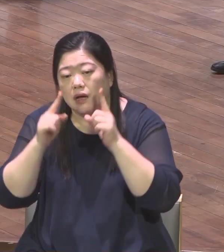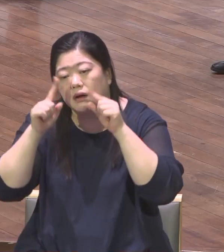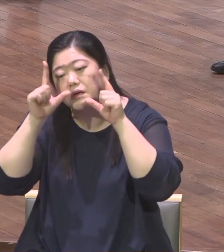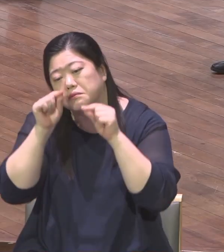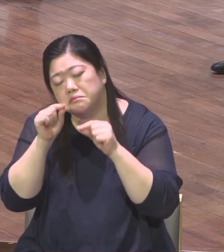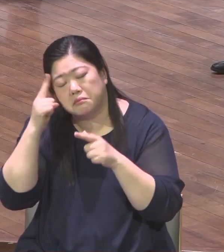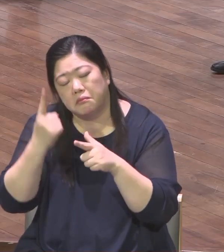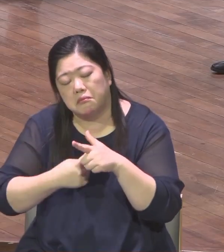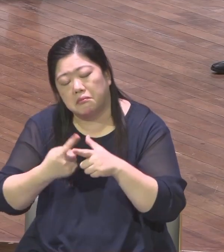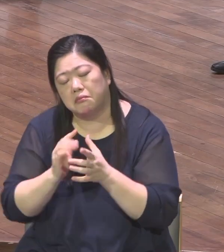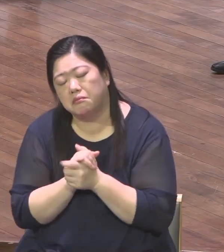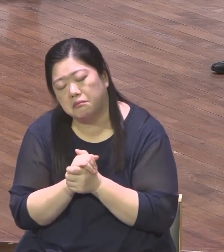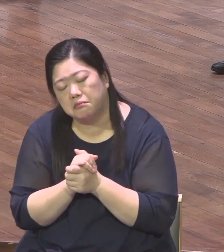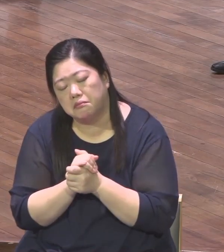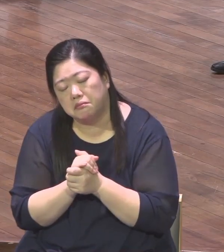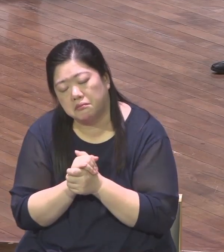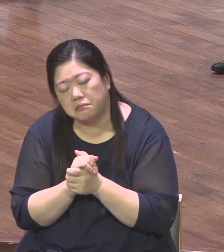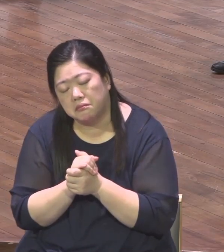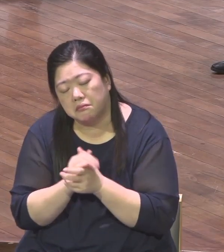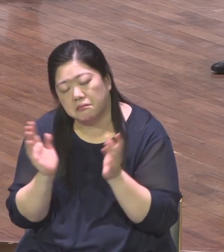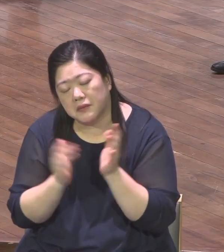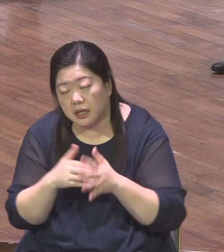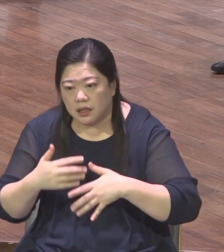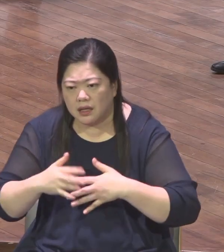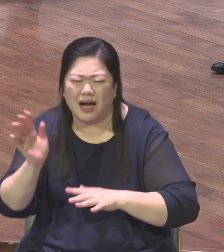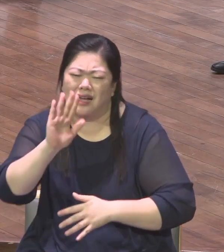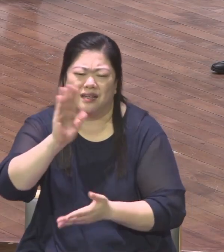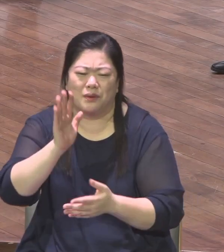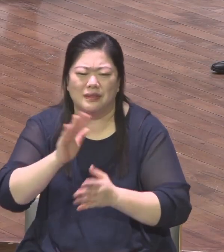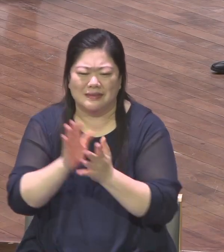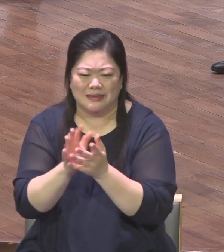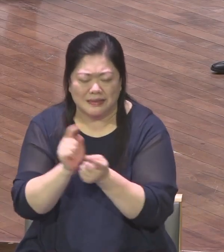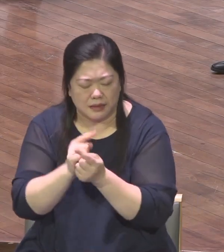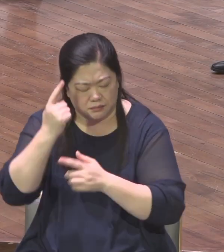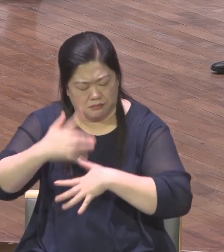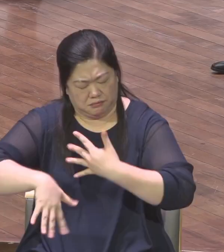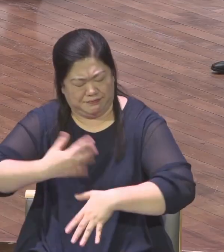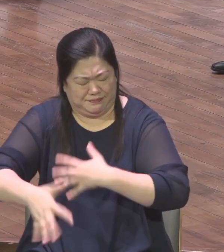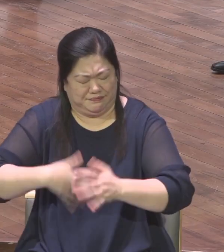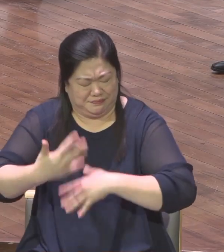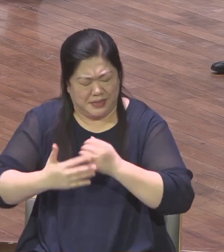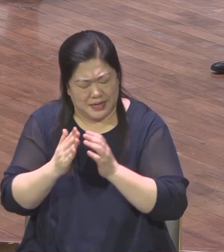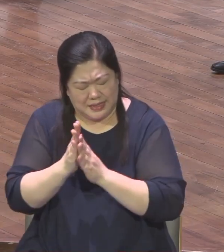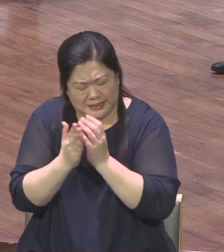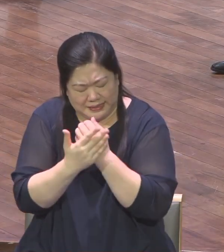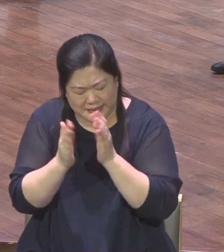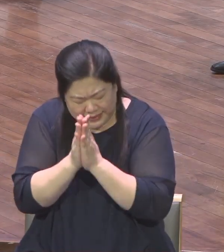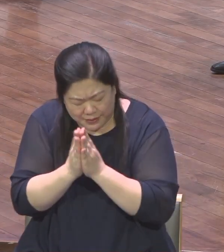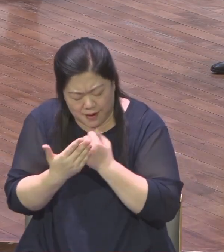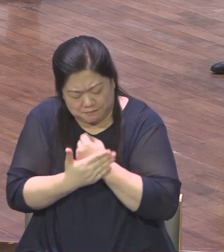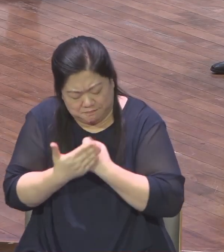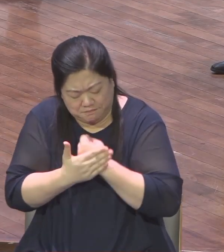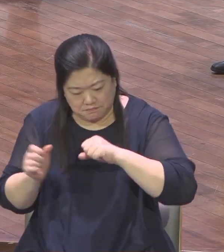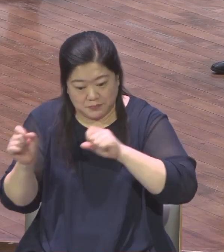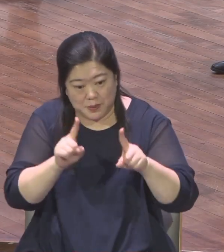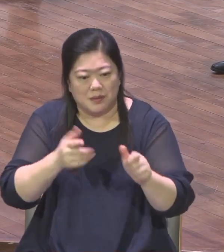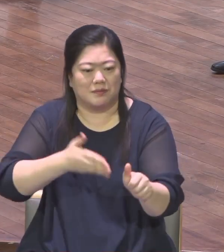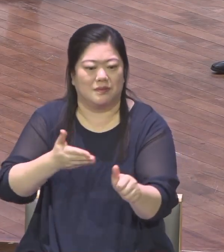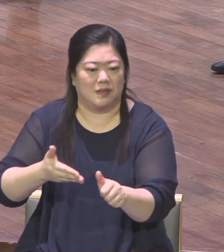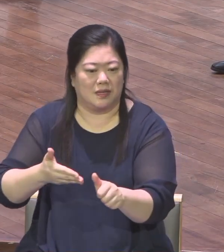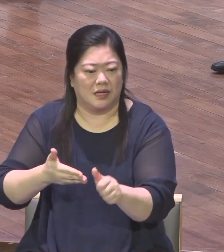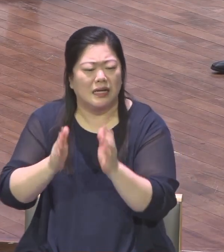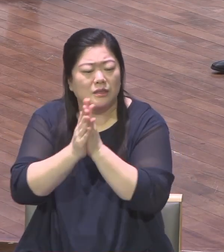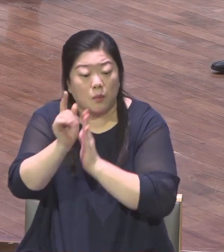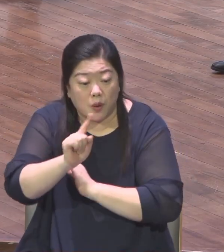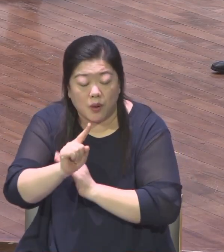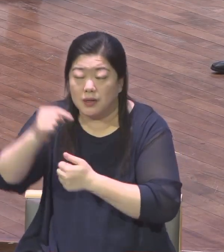확신 없는 상태로, 언제까지 종교생활, 교회생활 할 거예요. 하나님, 오늘부터 말씀대로